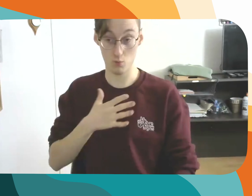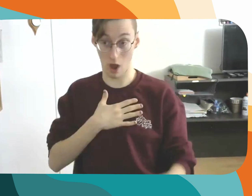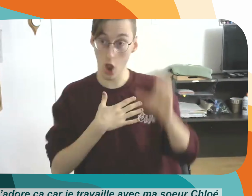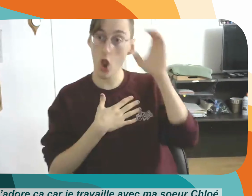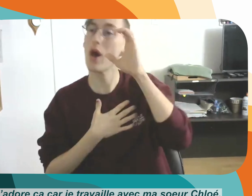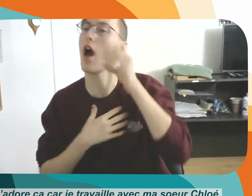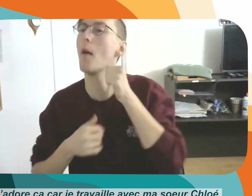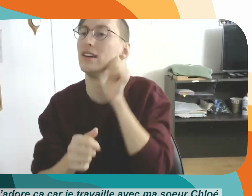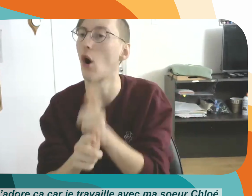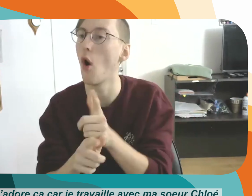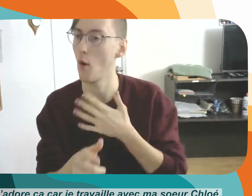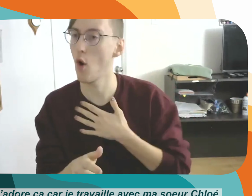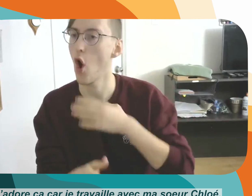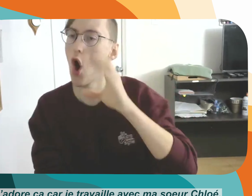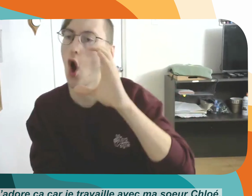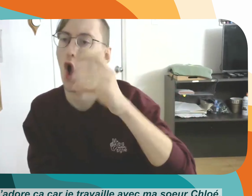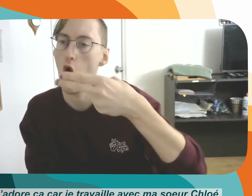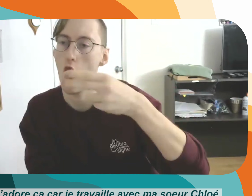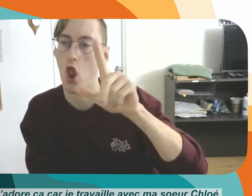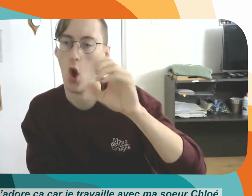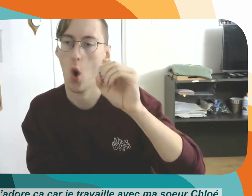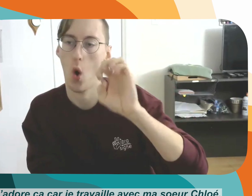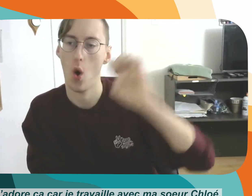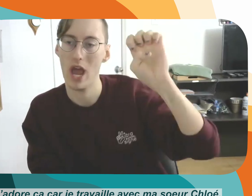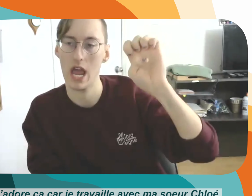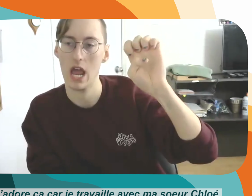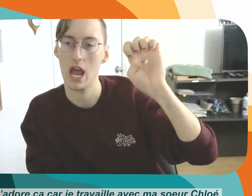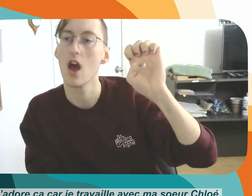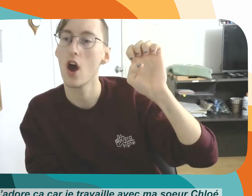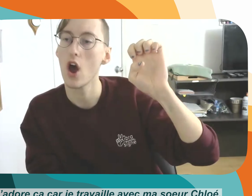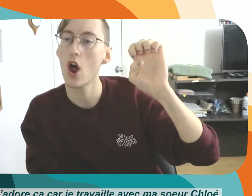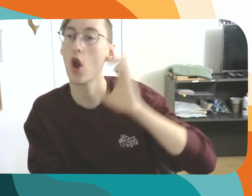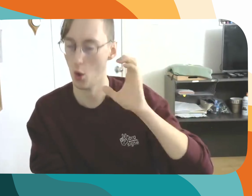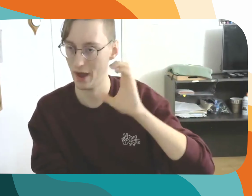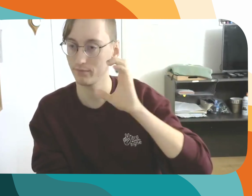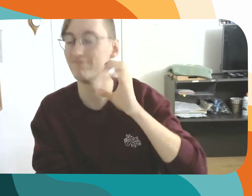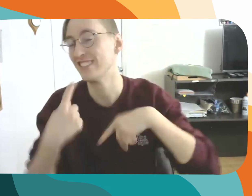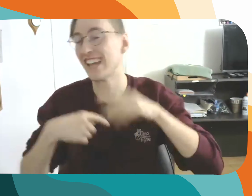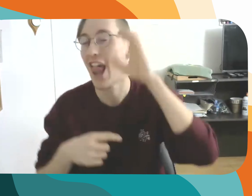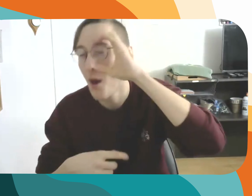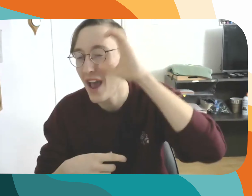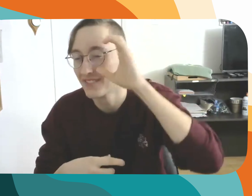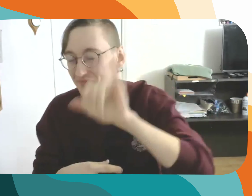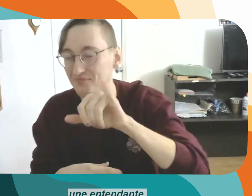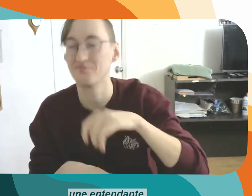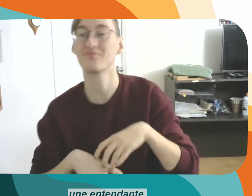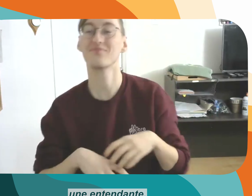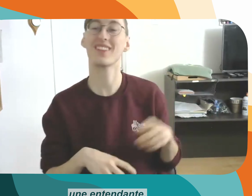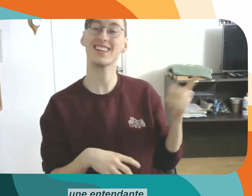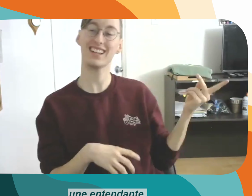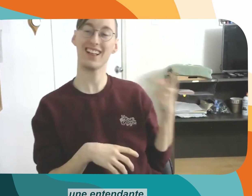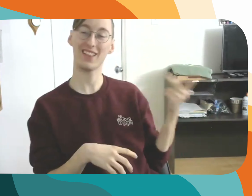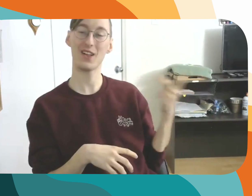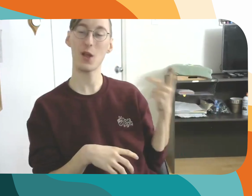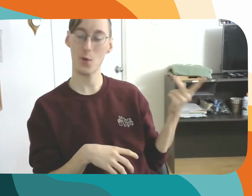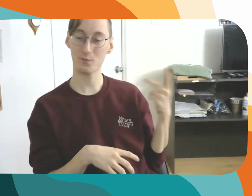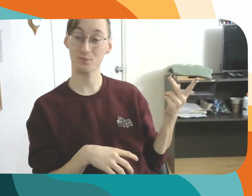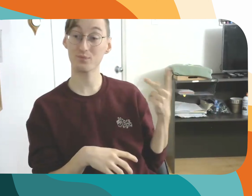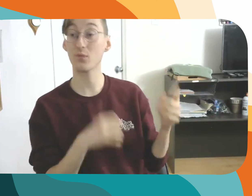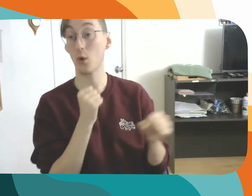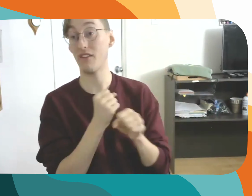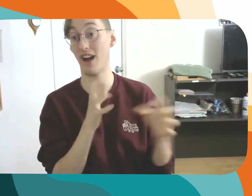J'adore ça, car je travaille avec ma soeur Chloé, une entendante.